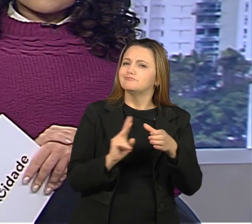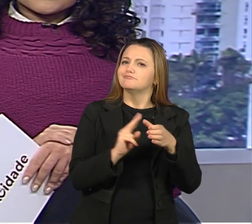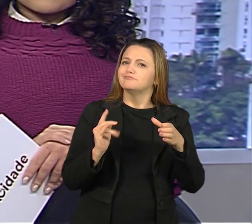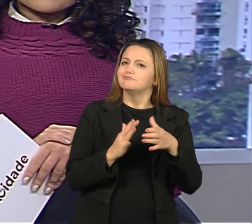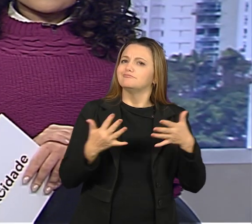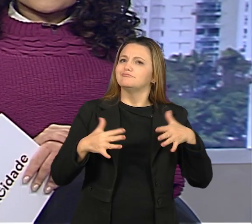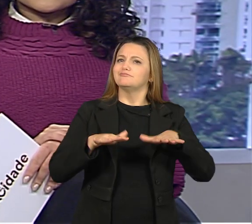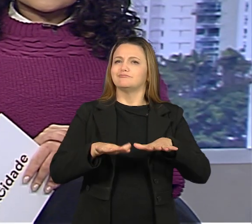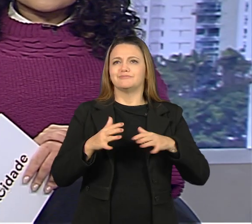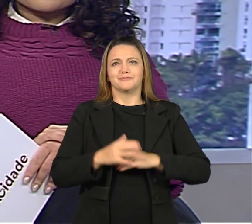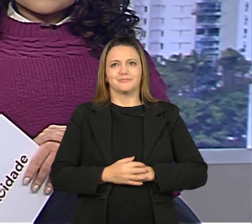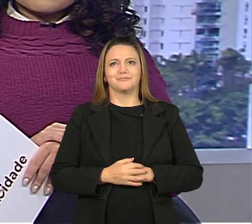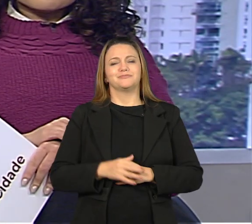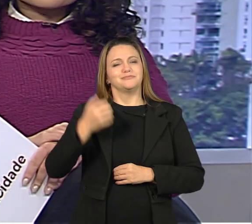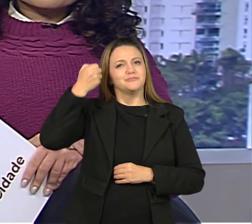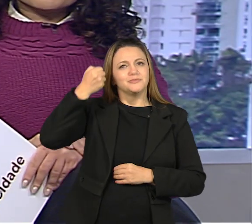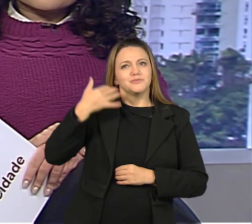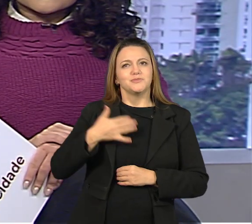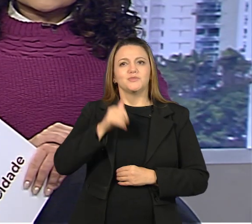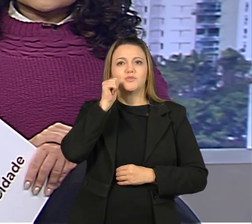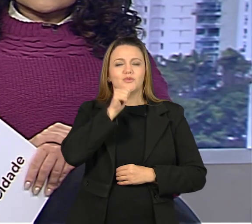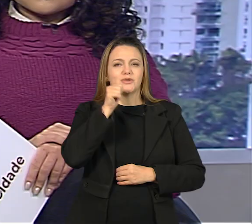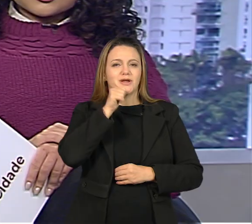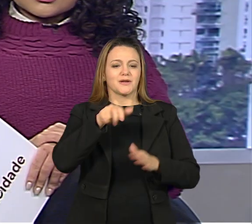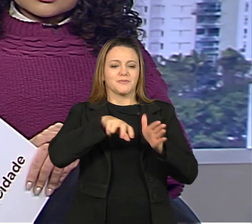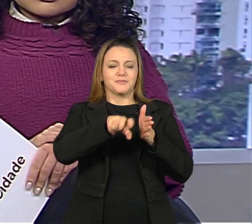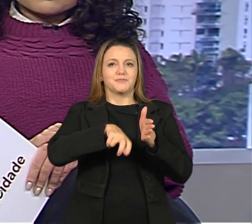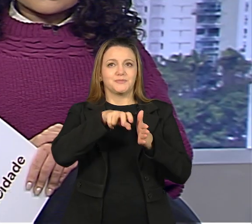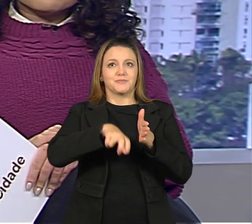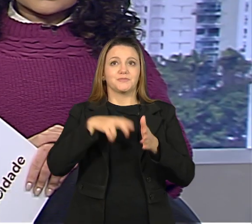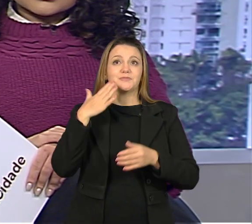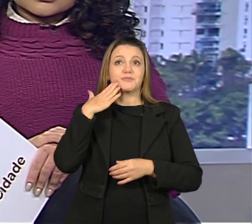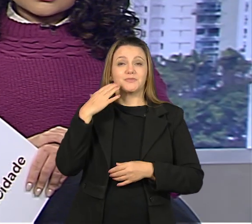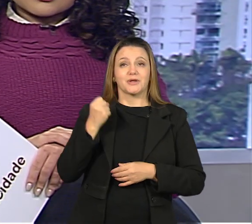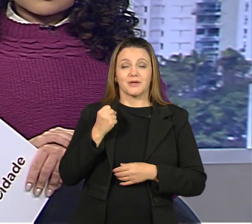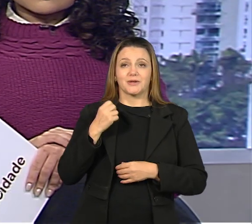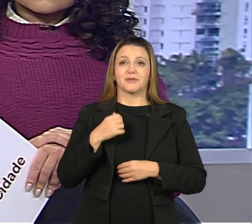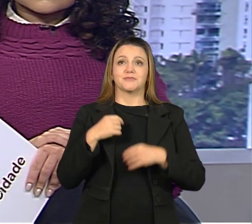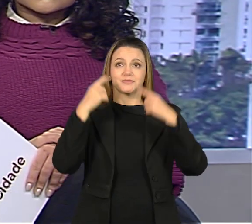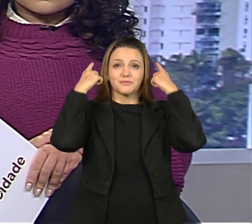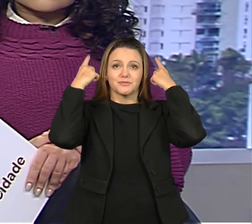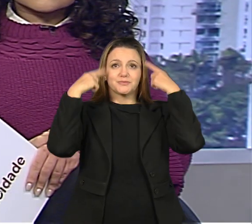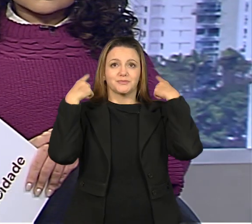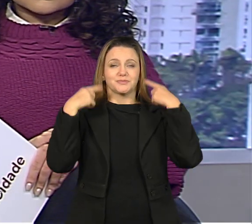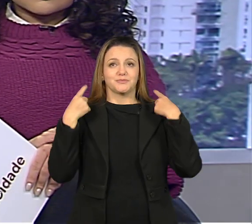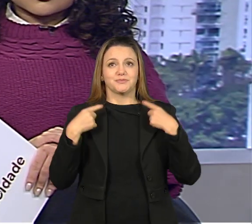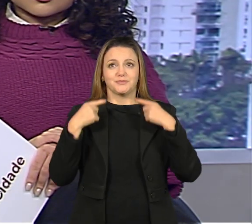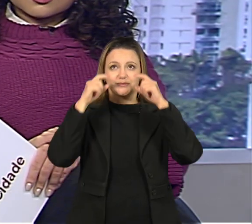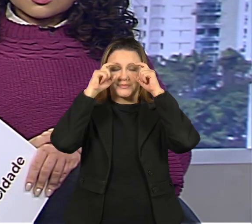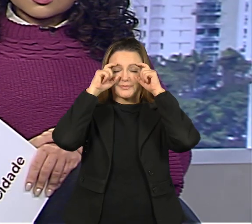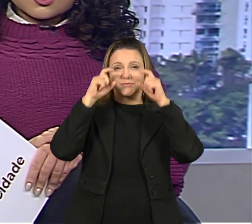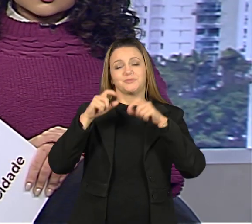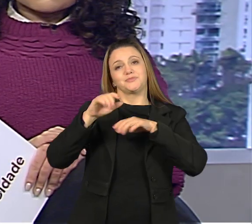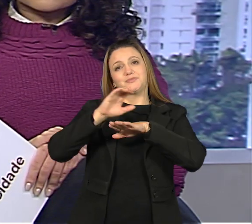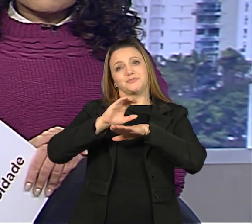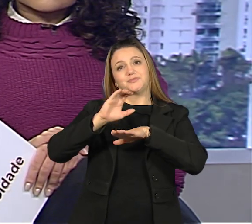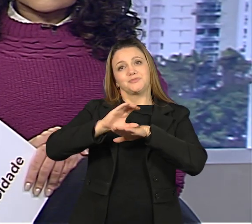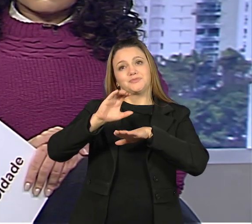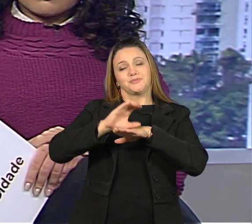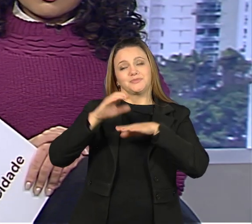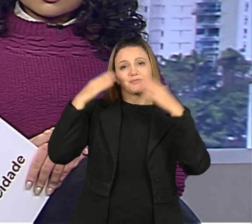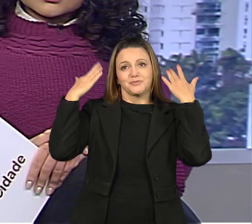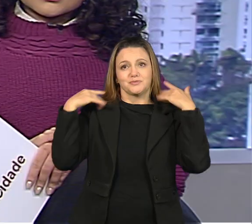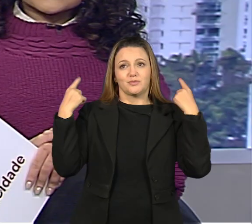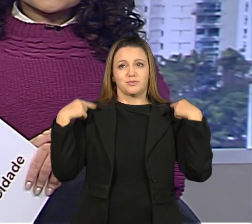também farei minha audiodescrição. Eu sou uma mulher cadeirante, de pele branca, cabelos e olhos castanhos escuros. Os meus cabelos